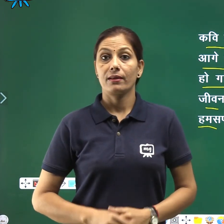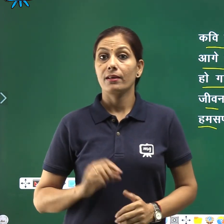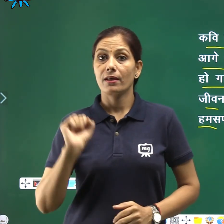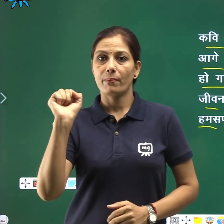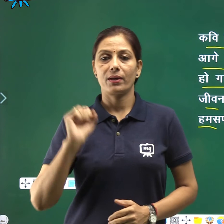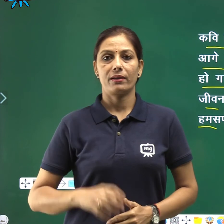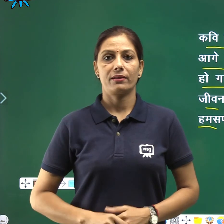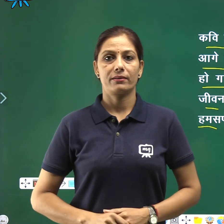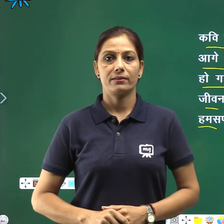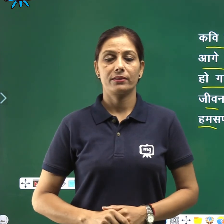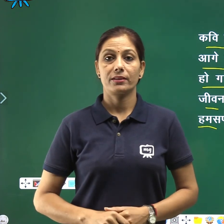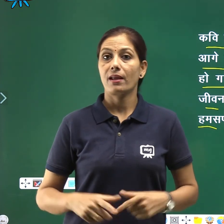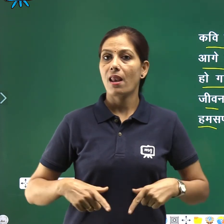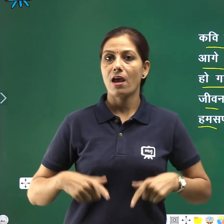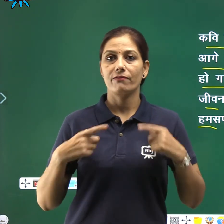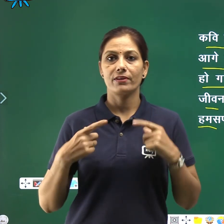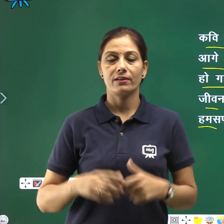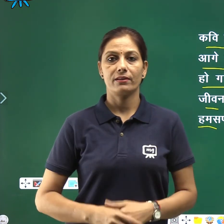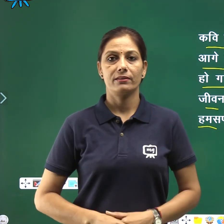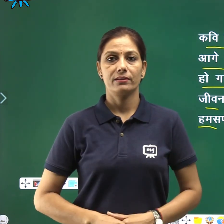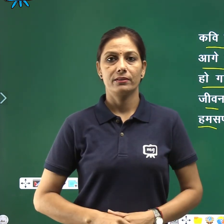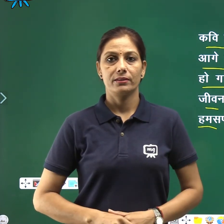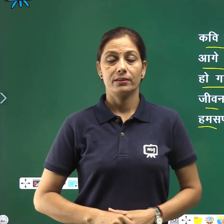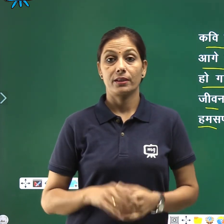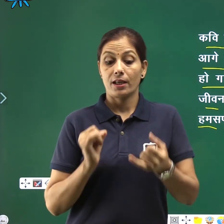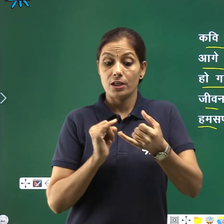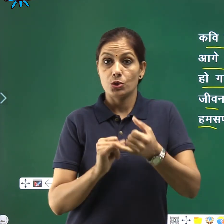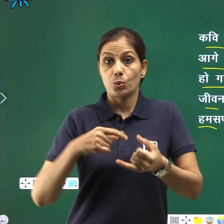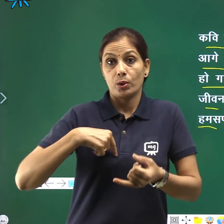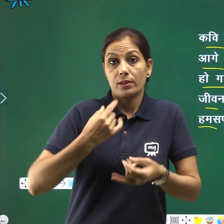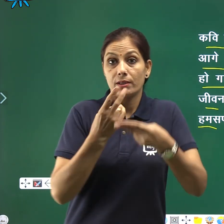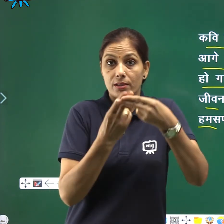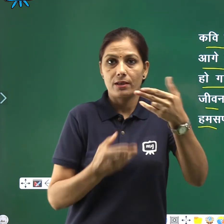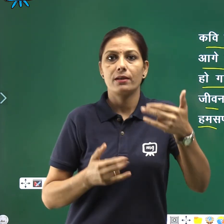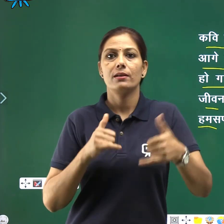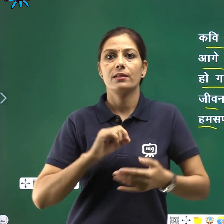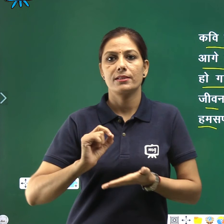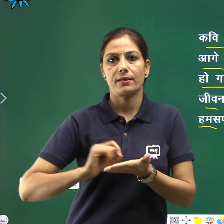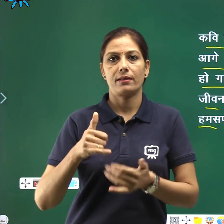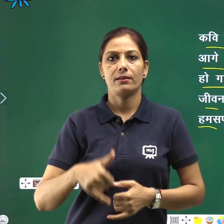अपने जीवन की कथा लिख सके।